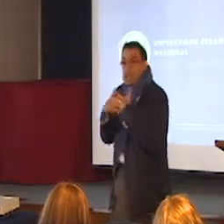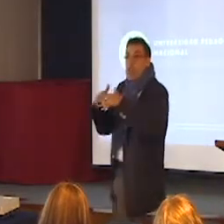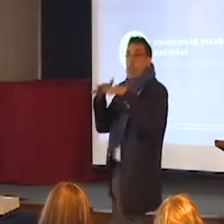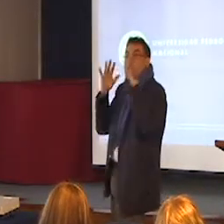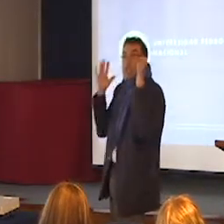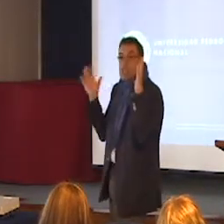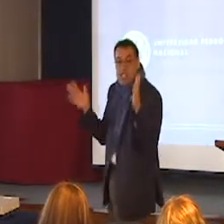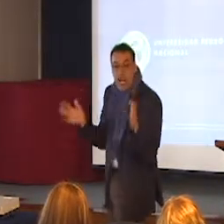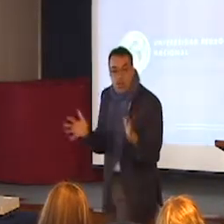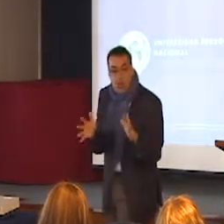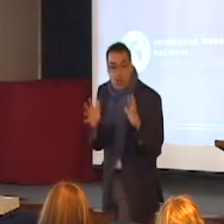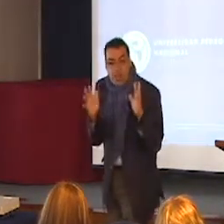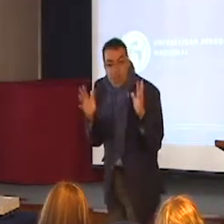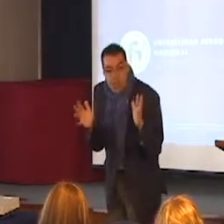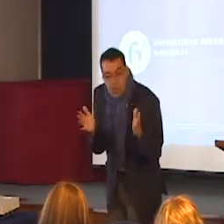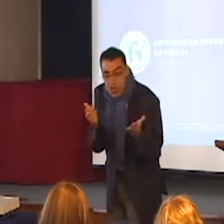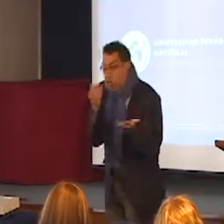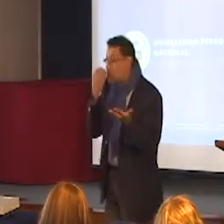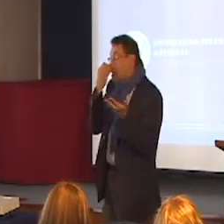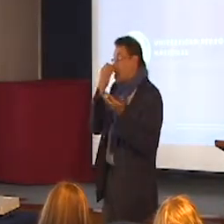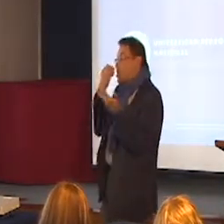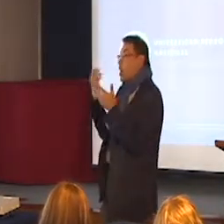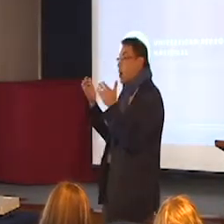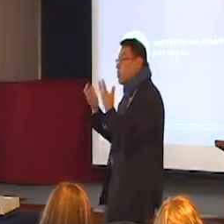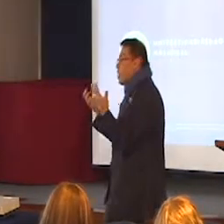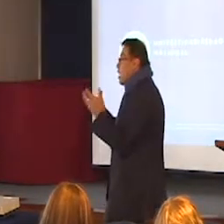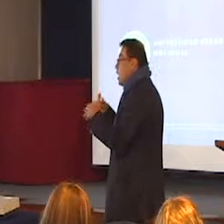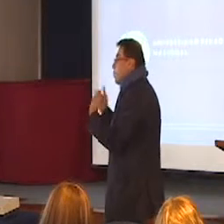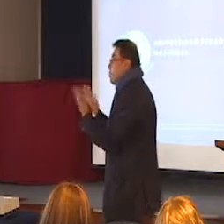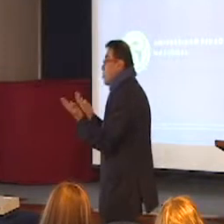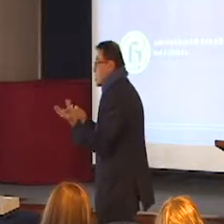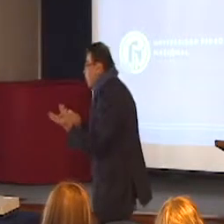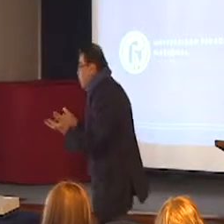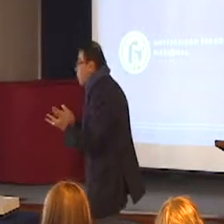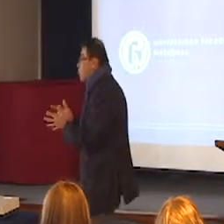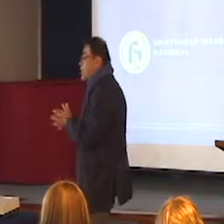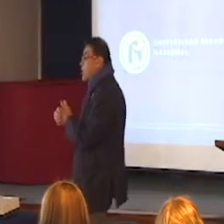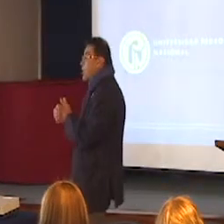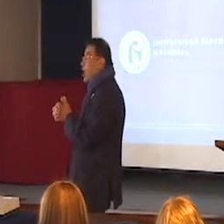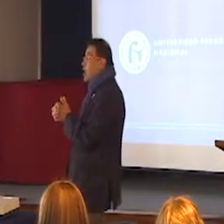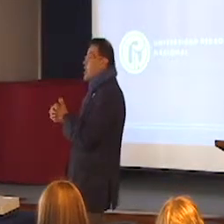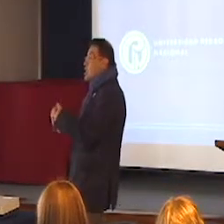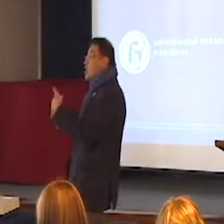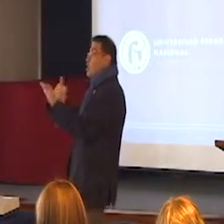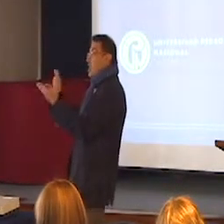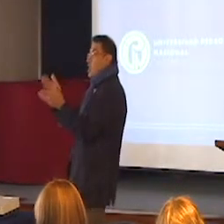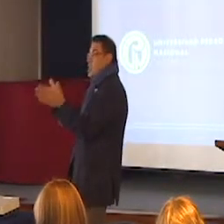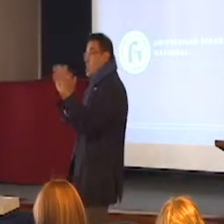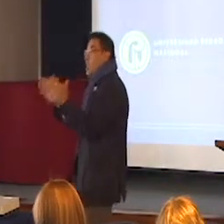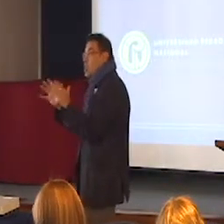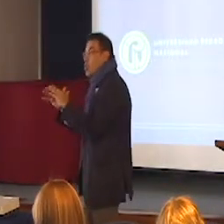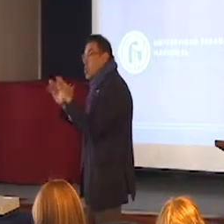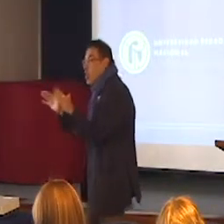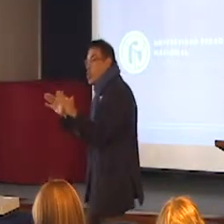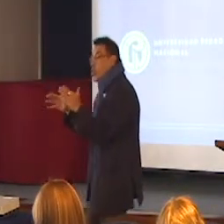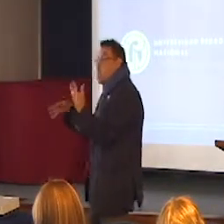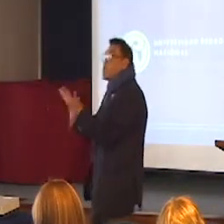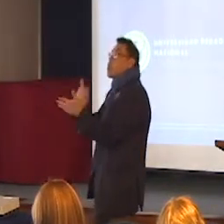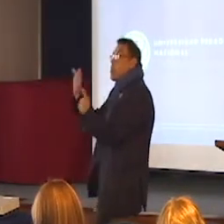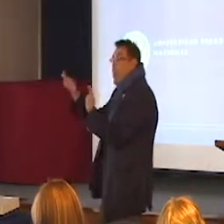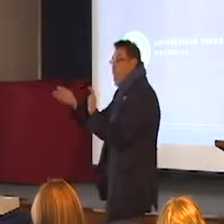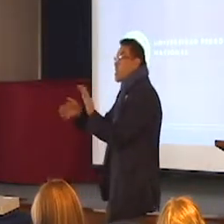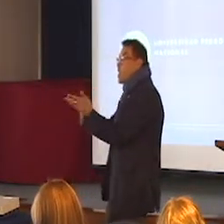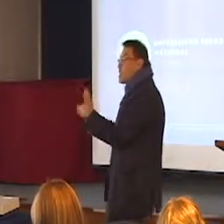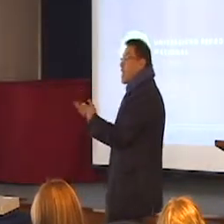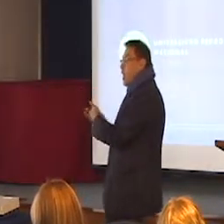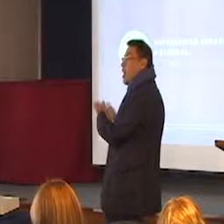en que lo que creímos, lo que pensamos, los lineamientos con los que centramos la propuesta formativa, ¿sí?, ya